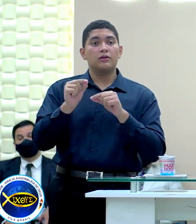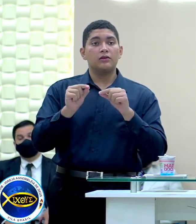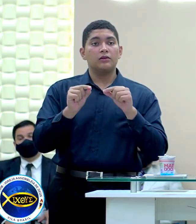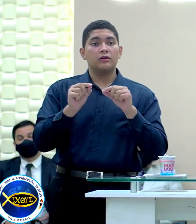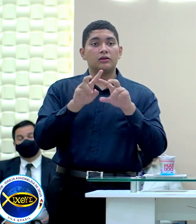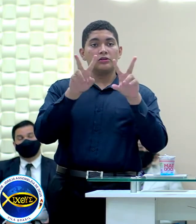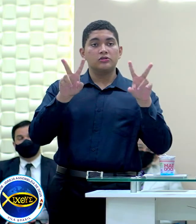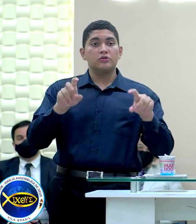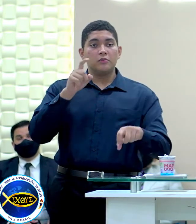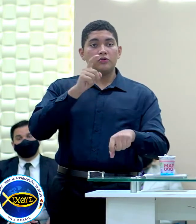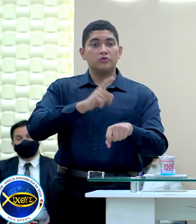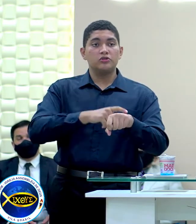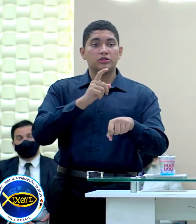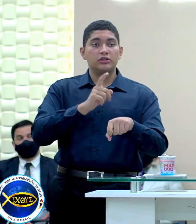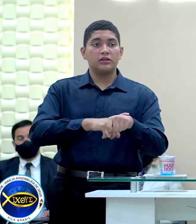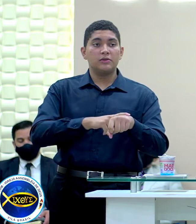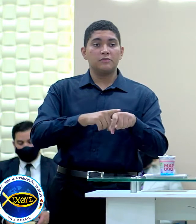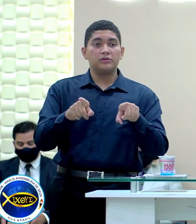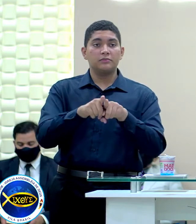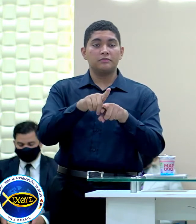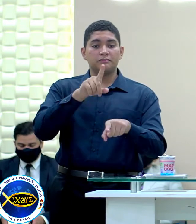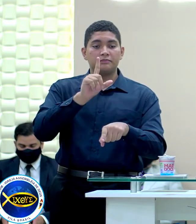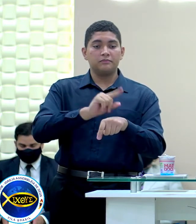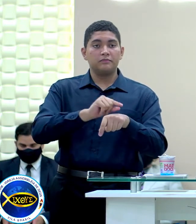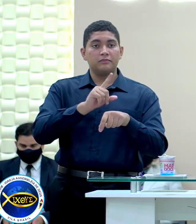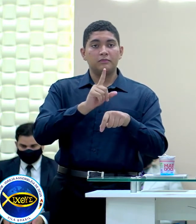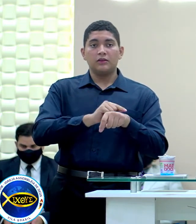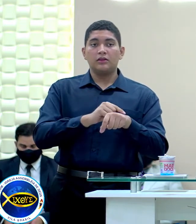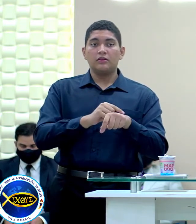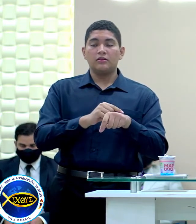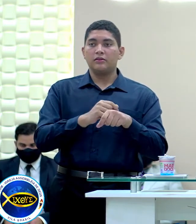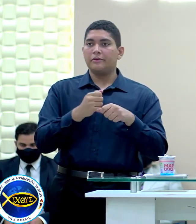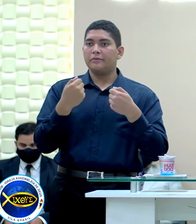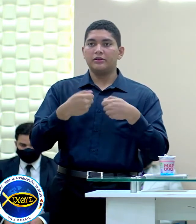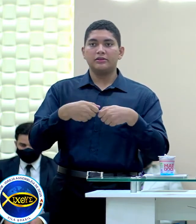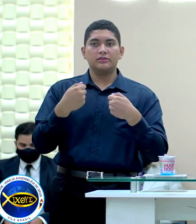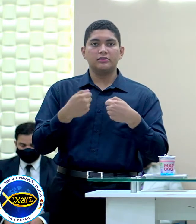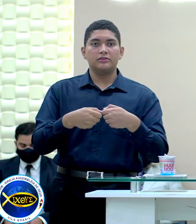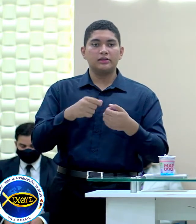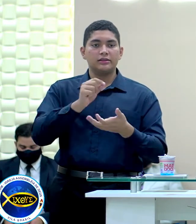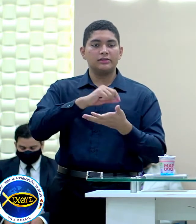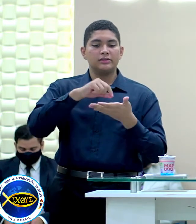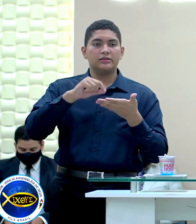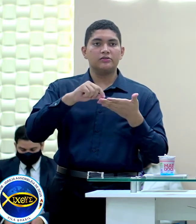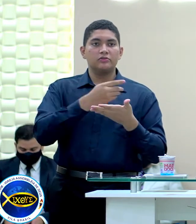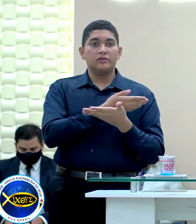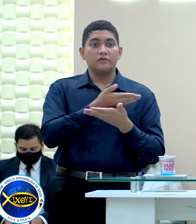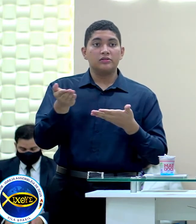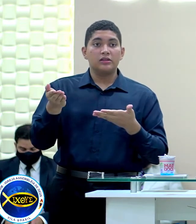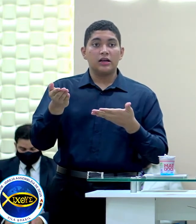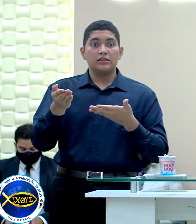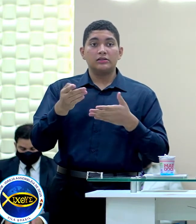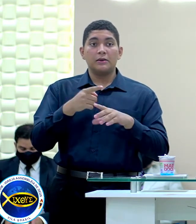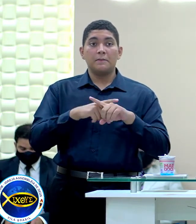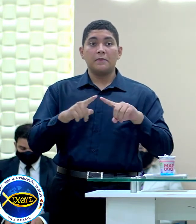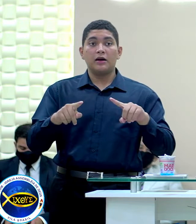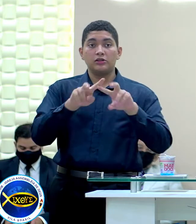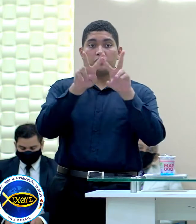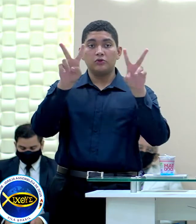às épocas, não precisaria mais ser escrito a vocês, mas com respeito à volta do Senhor